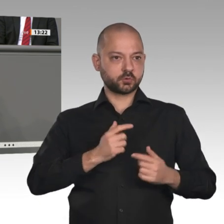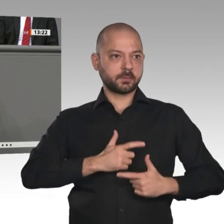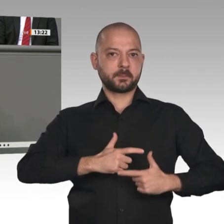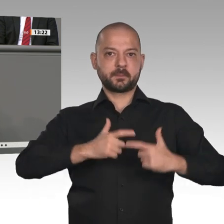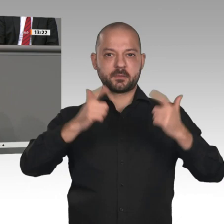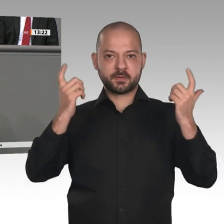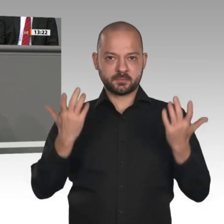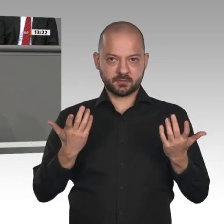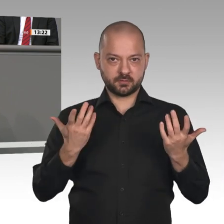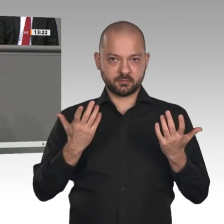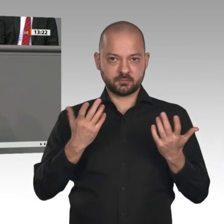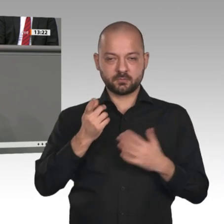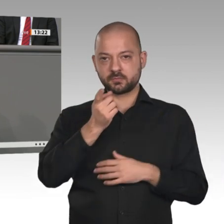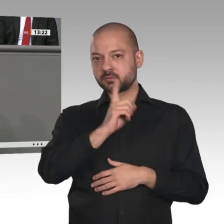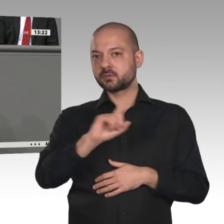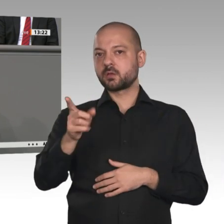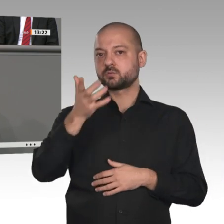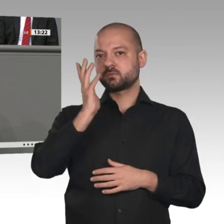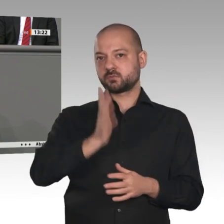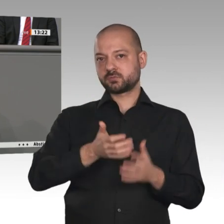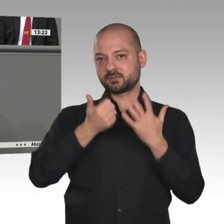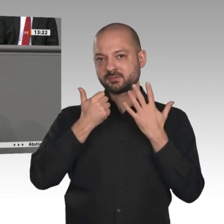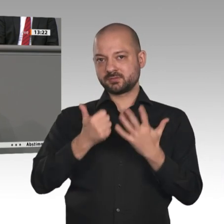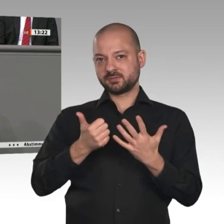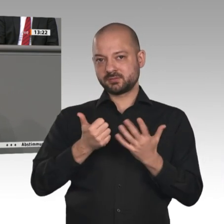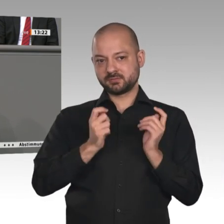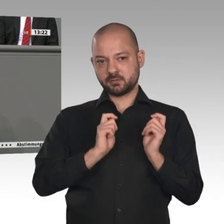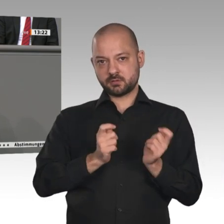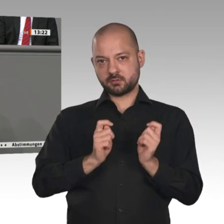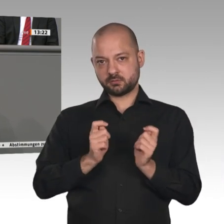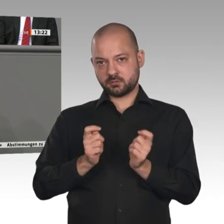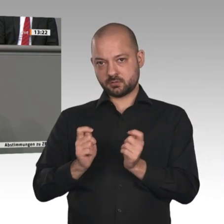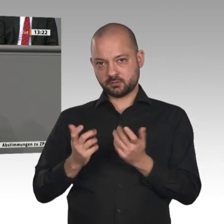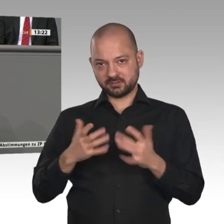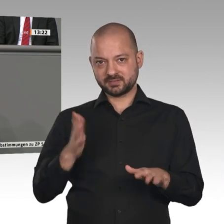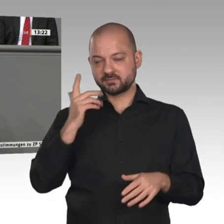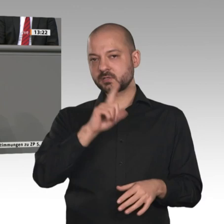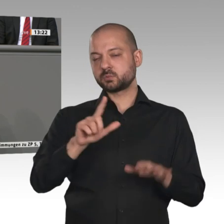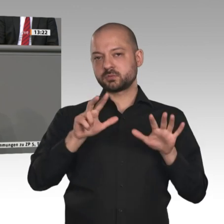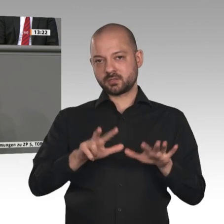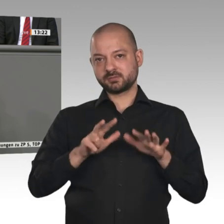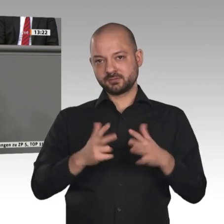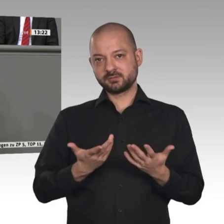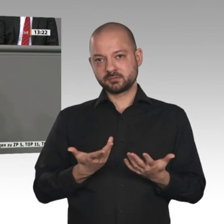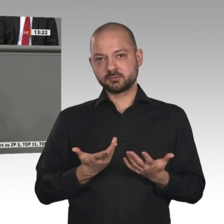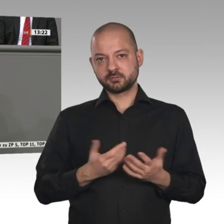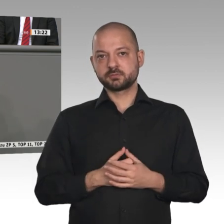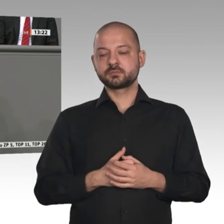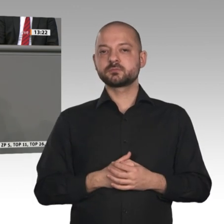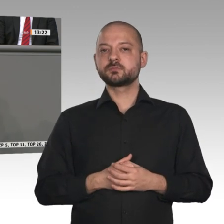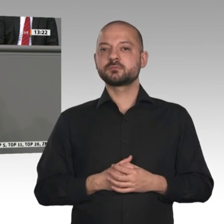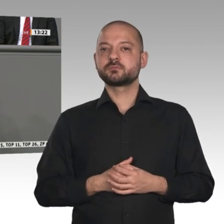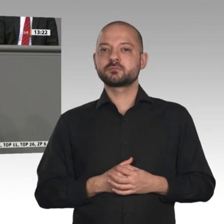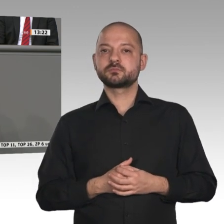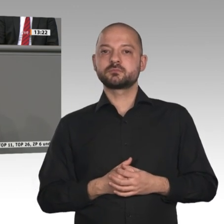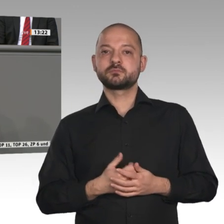oben, um in 2018 einen neuen Höhepunkt zu erreichen mit 1.506 Anträgen. Mit diesen Zahlen will ich aber keinesfalls,